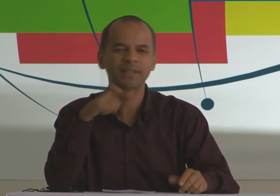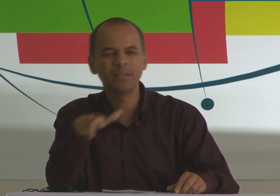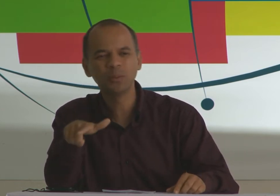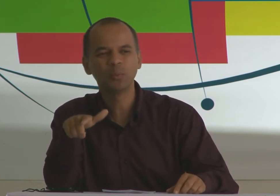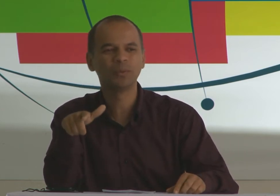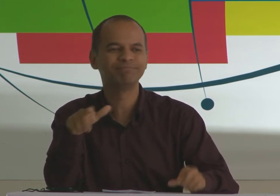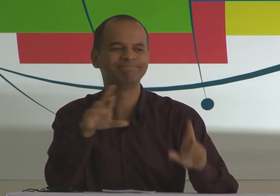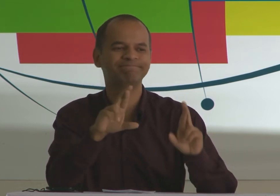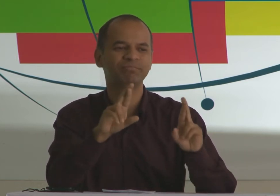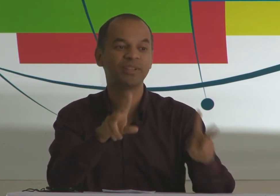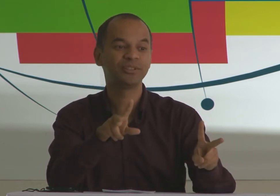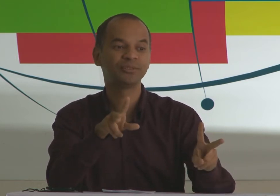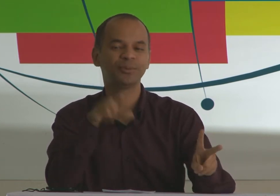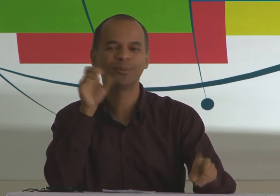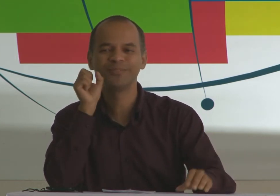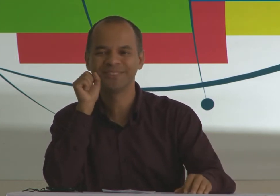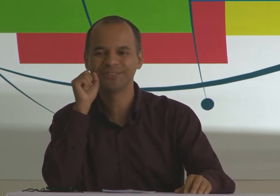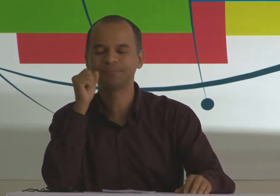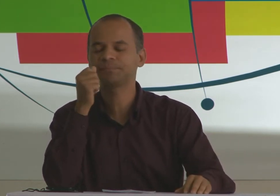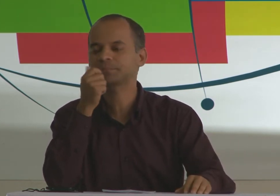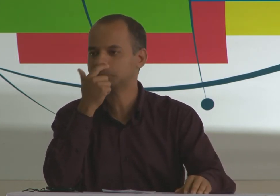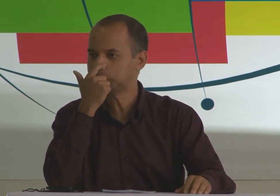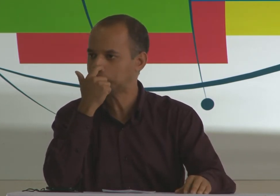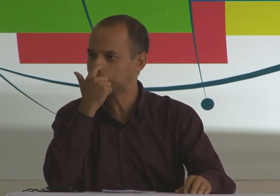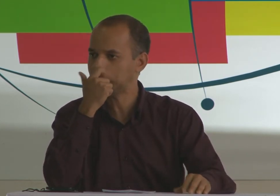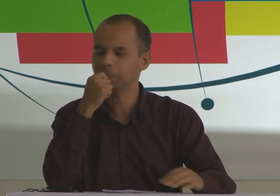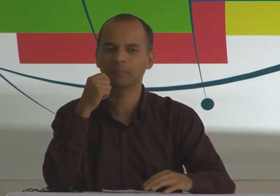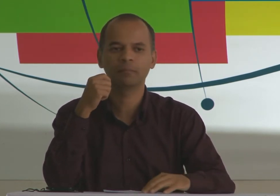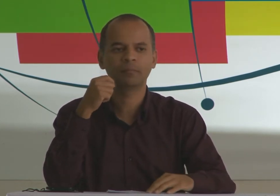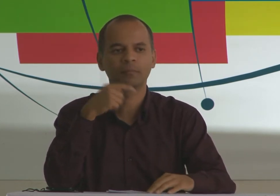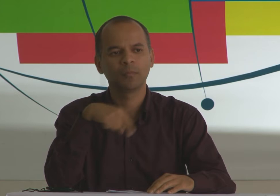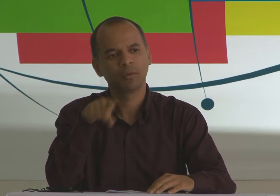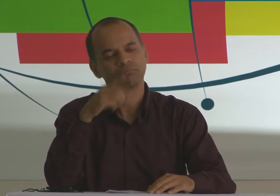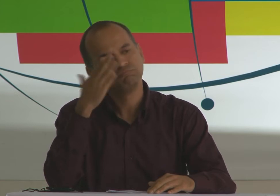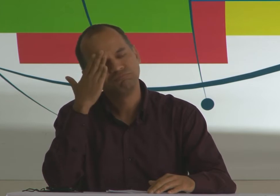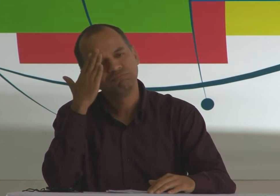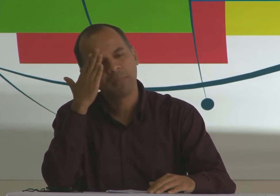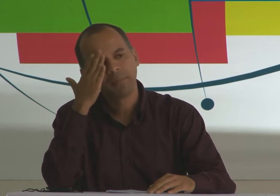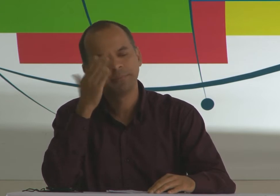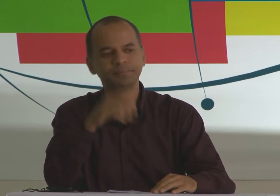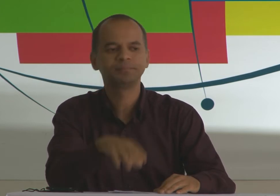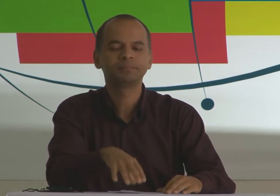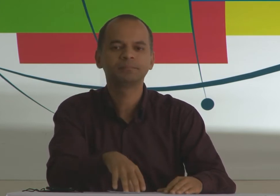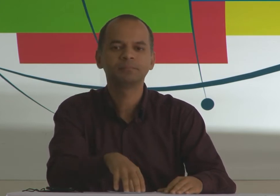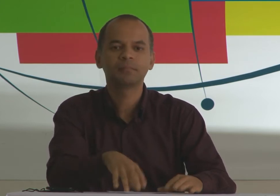de uma cultura diferenciada, de um aspecto linguístico diferenciado, de uma identidade própria.